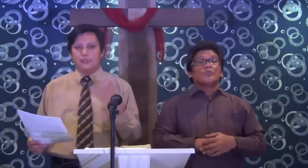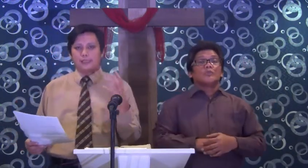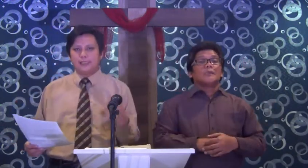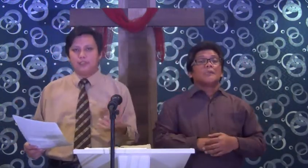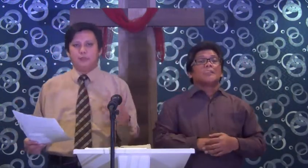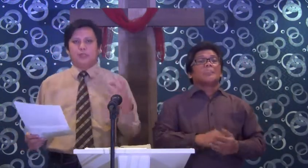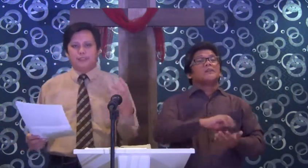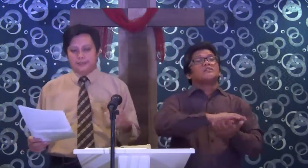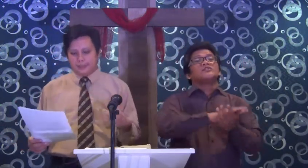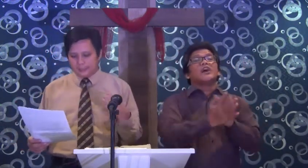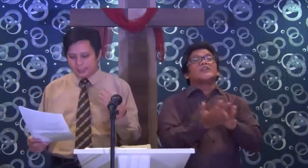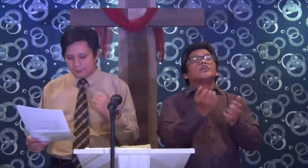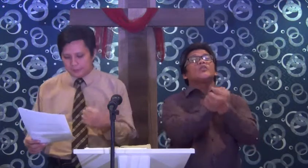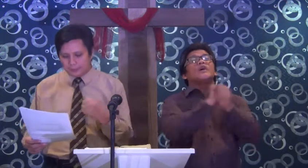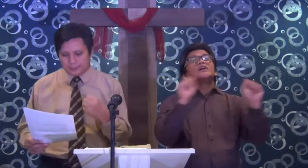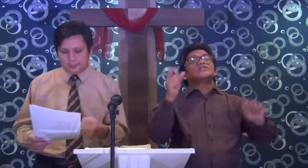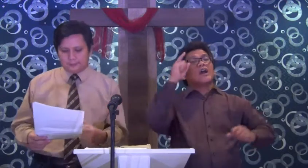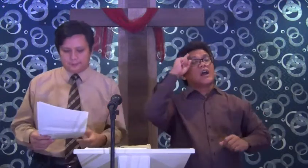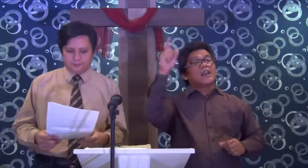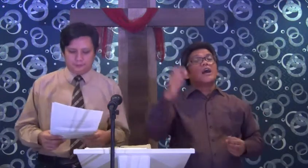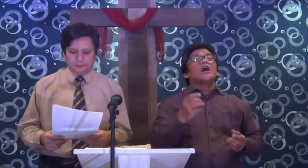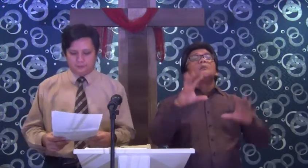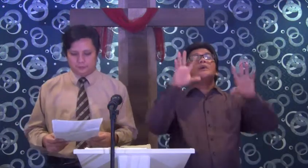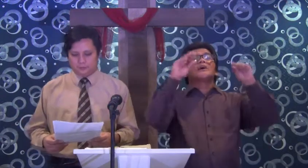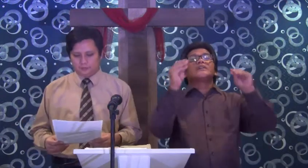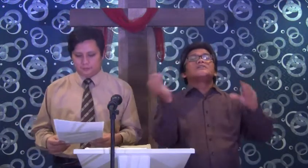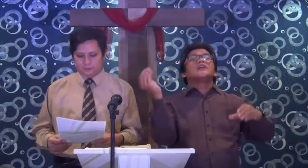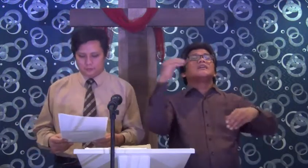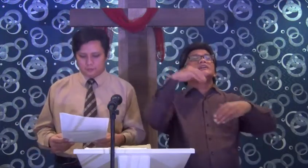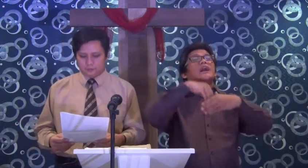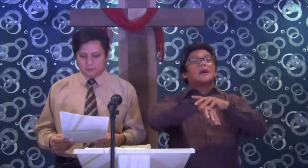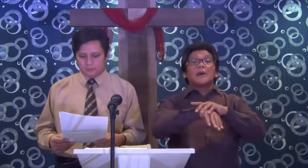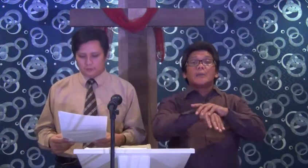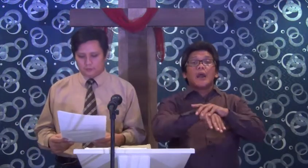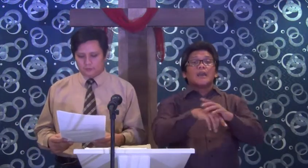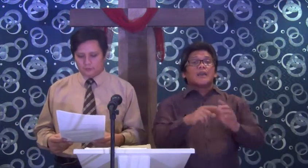Jadi kuasanya itu bekerja di dalam diri kita.